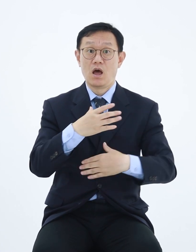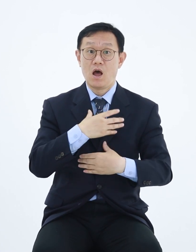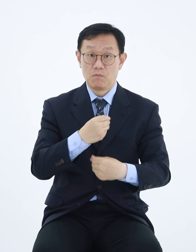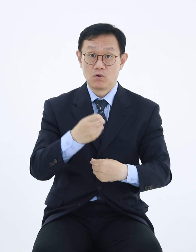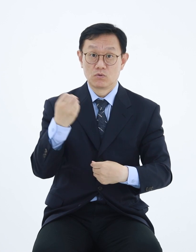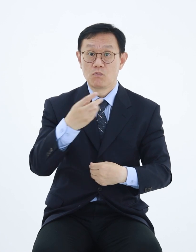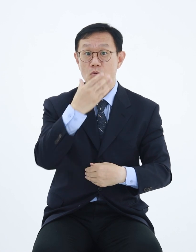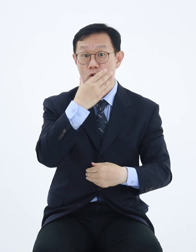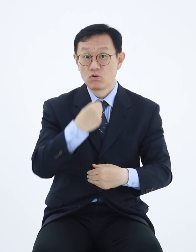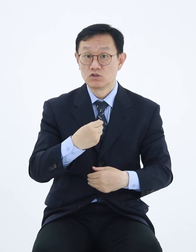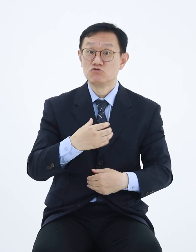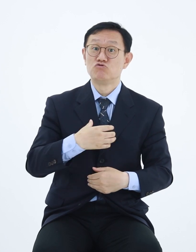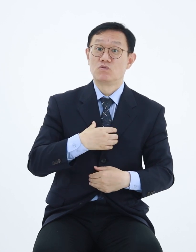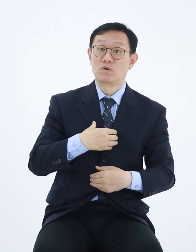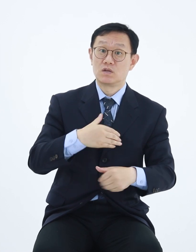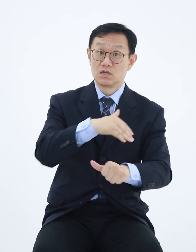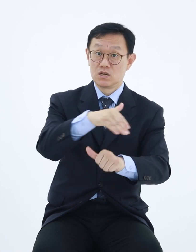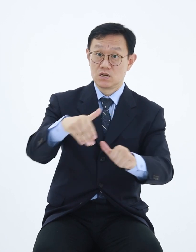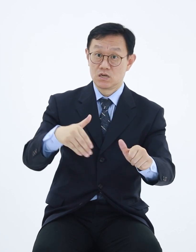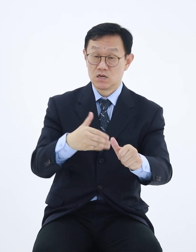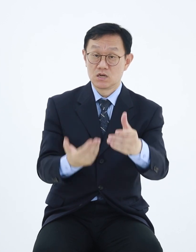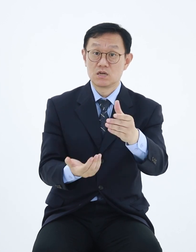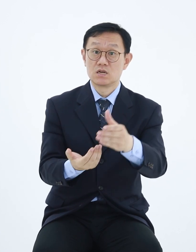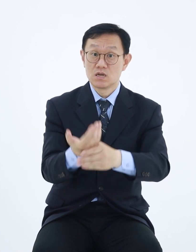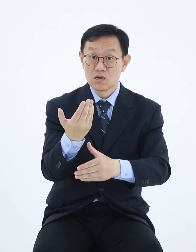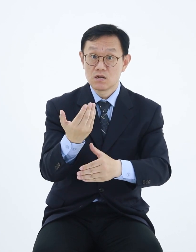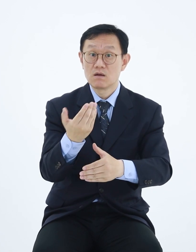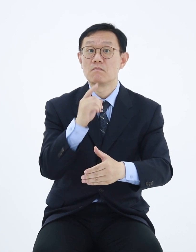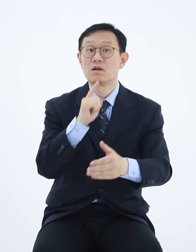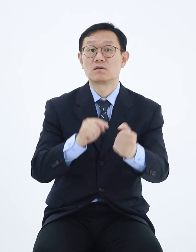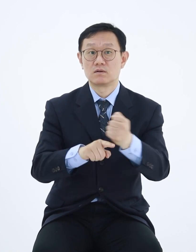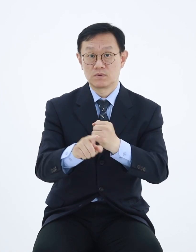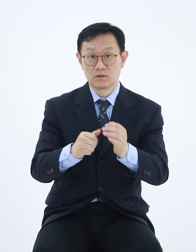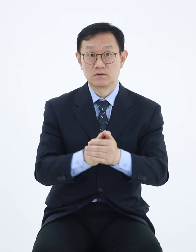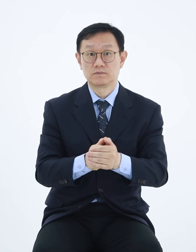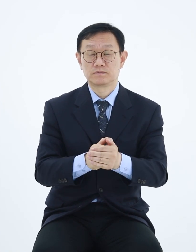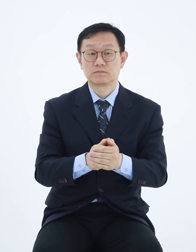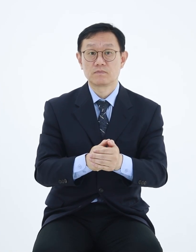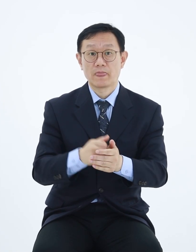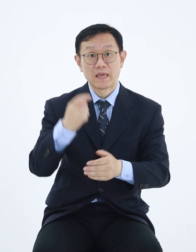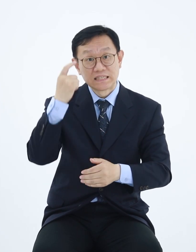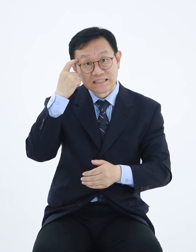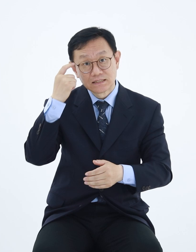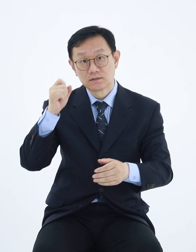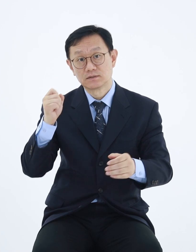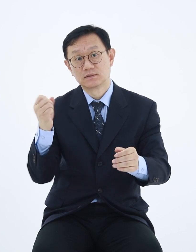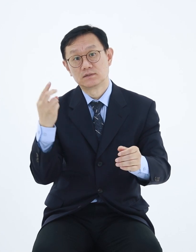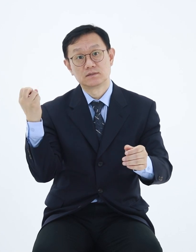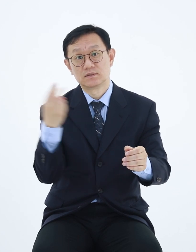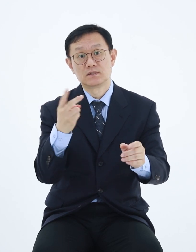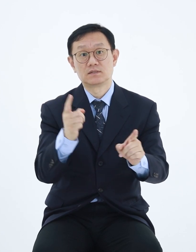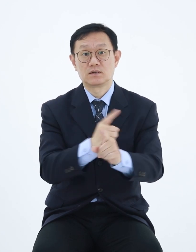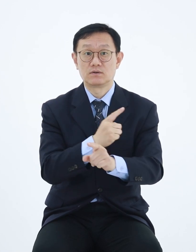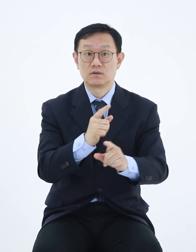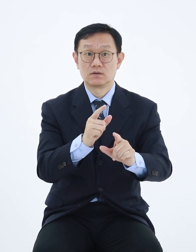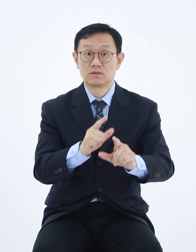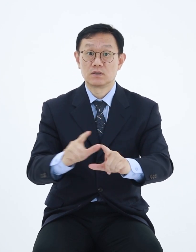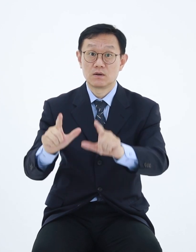복지를 위협하는 일련의 사고를 의미한다. 인식 제고. 삶의 모든 영역에서